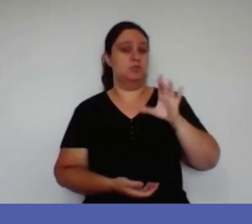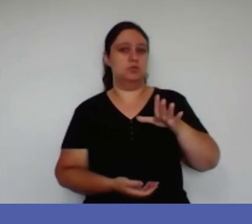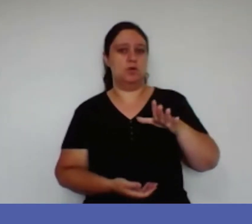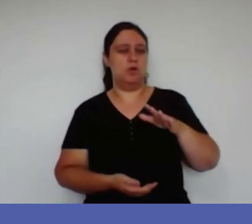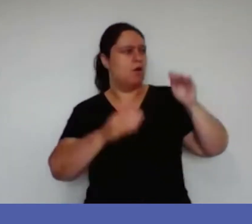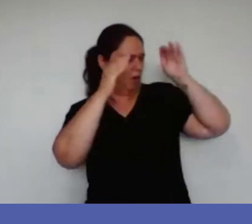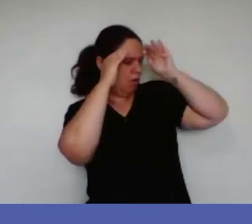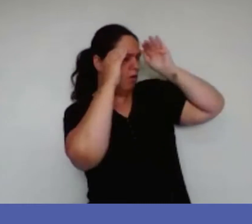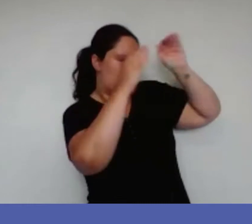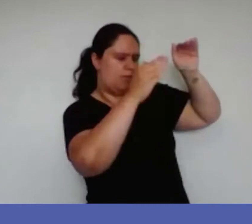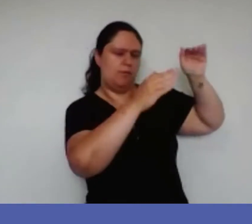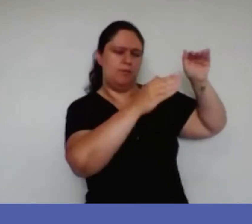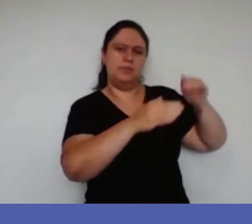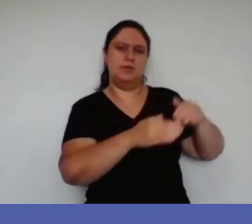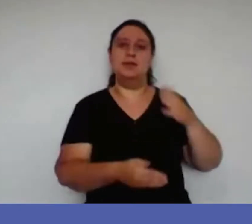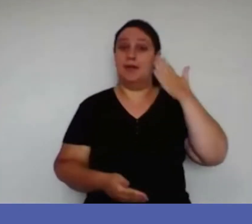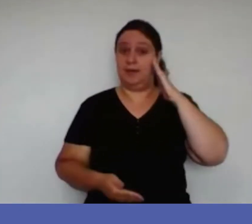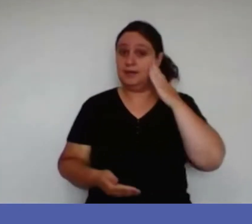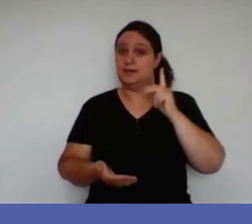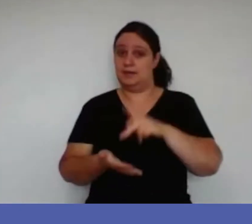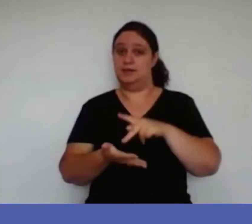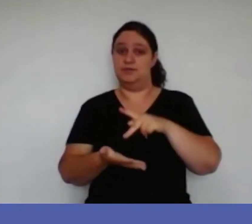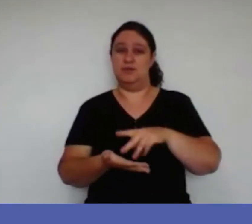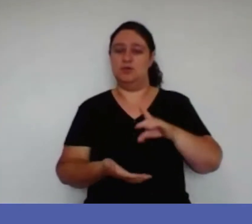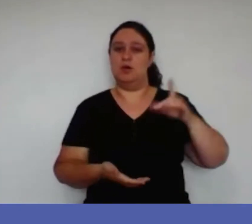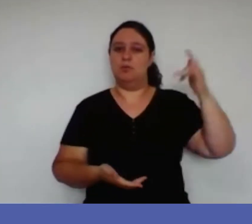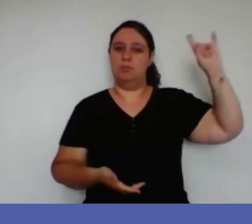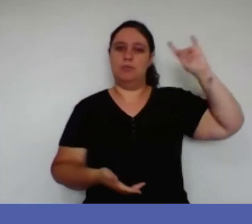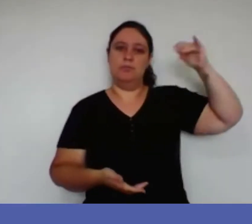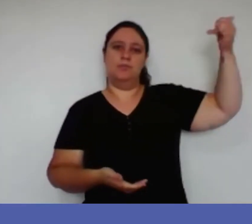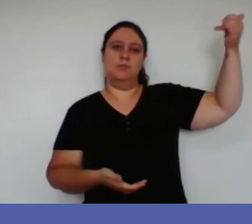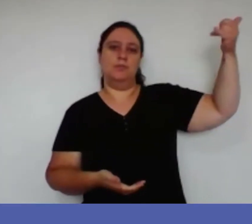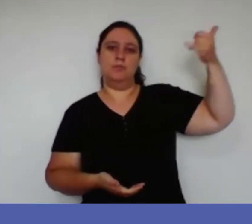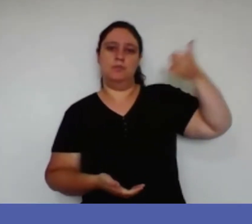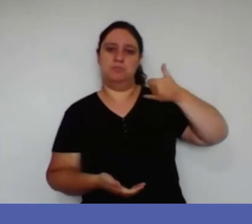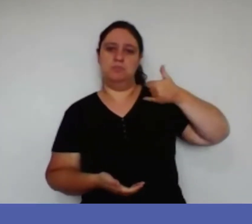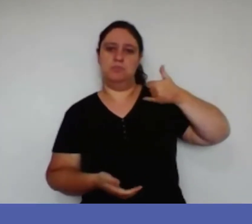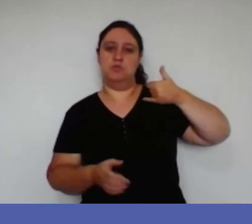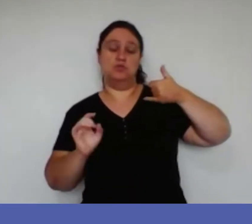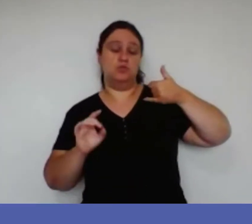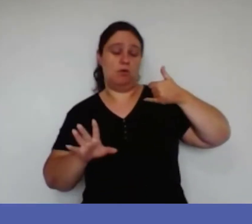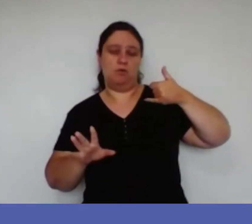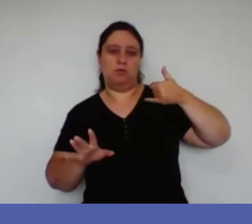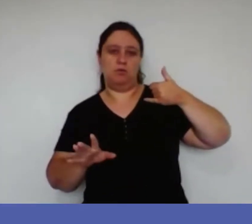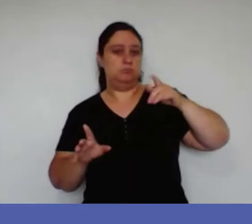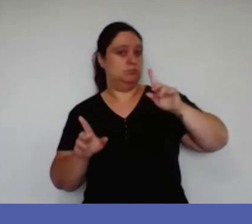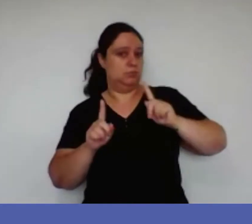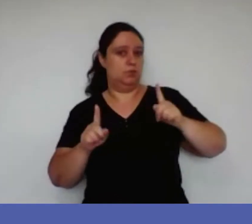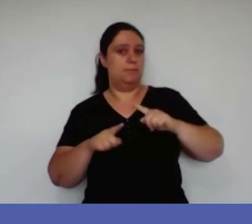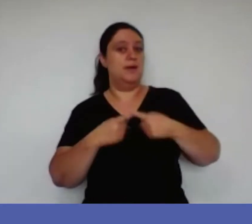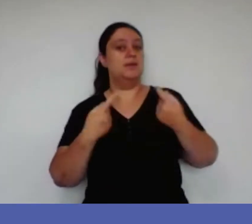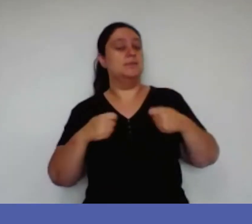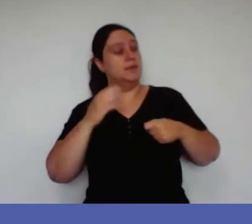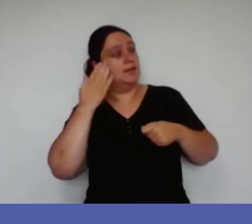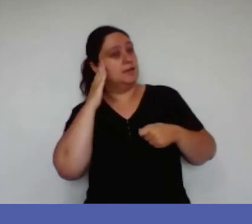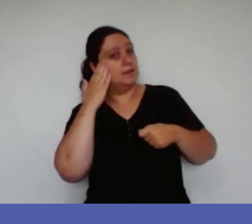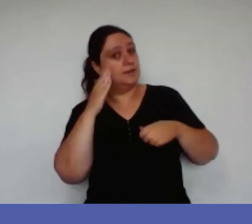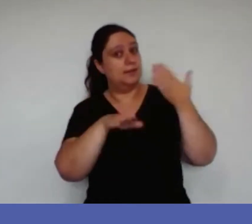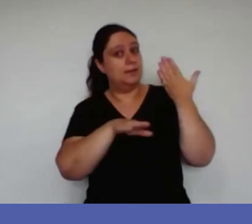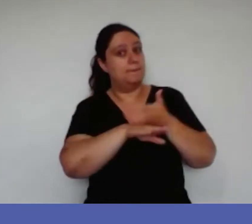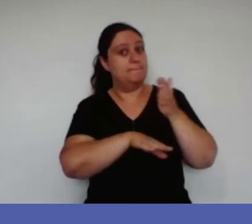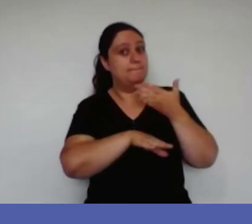não é só ouvir uma vez e você passar a respirar o encargo que Deus